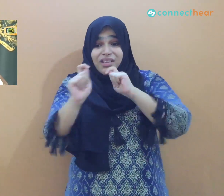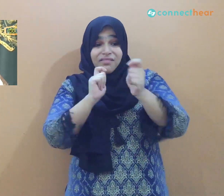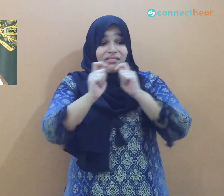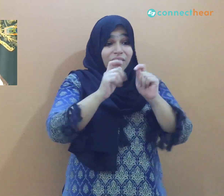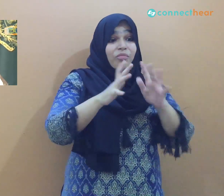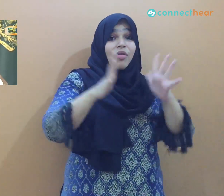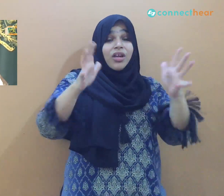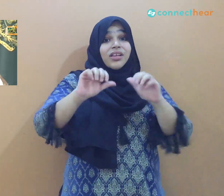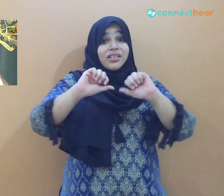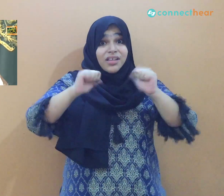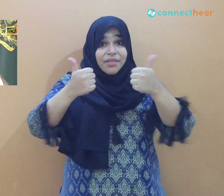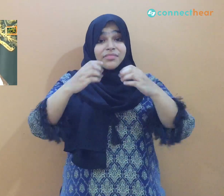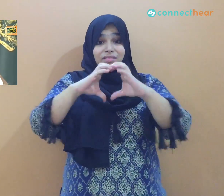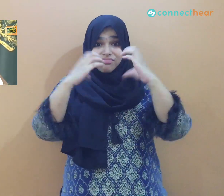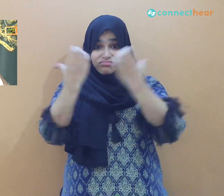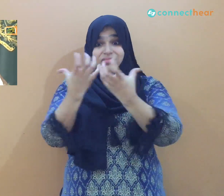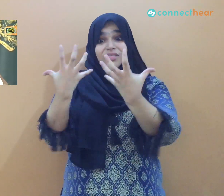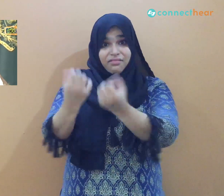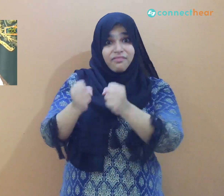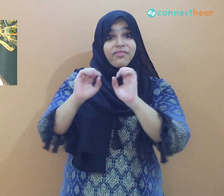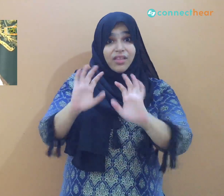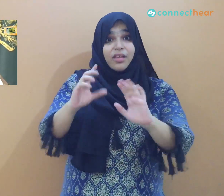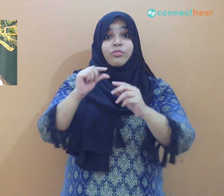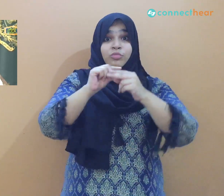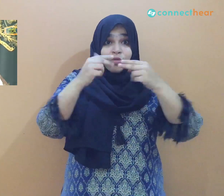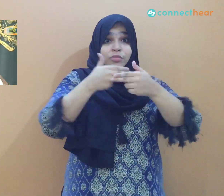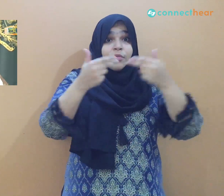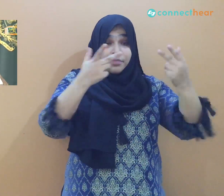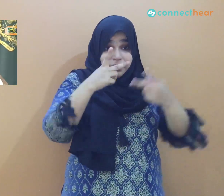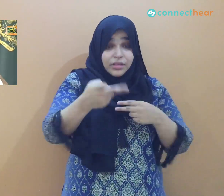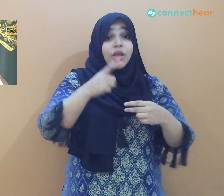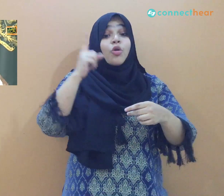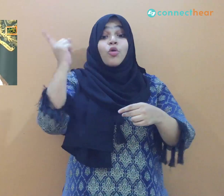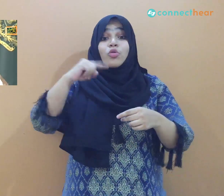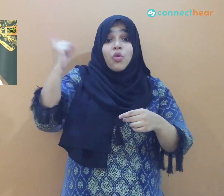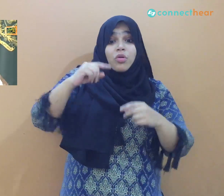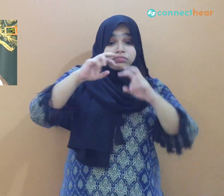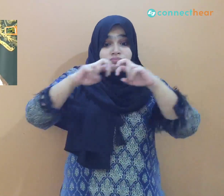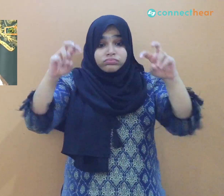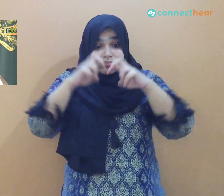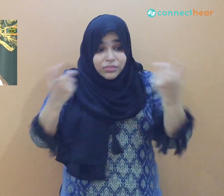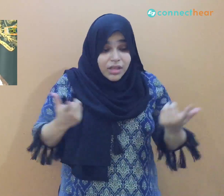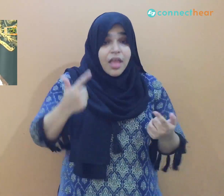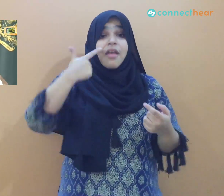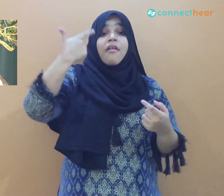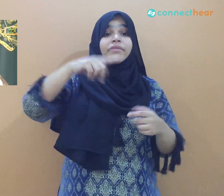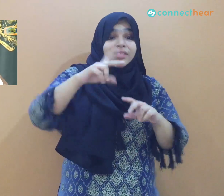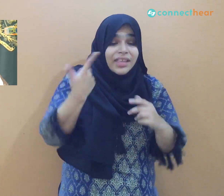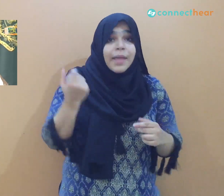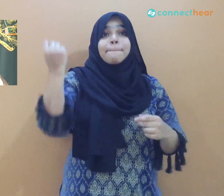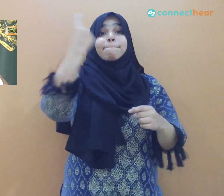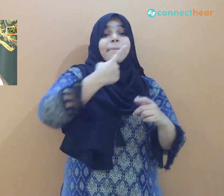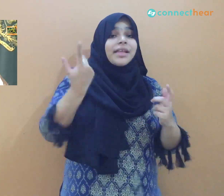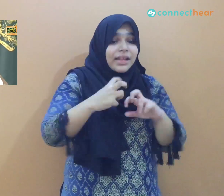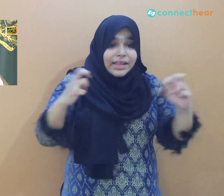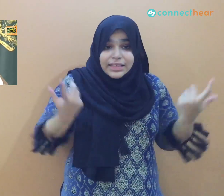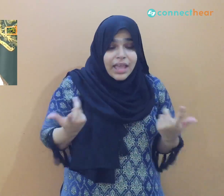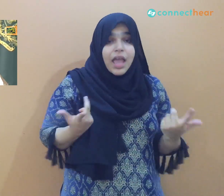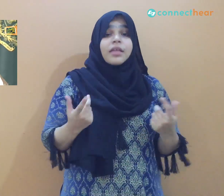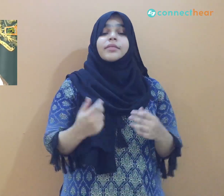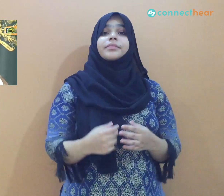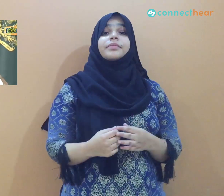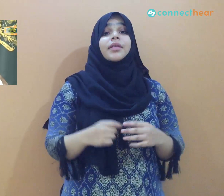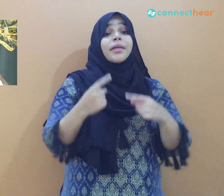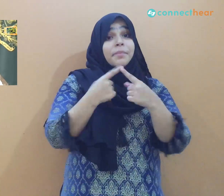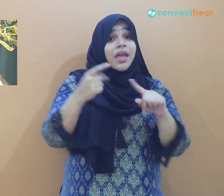بڑا کامیاب ادارہ ہے۔ میں اس کا بھی بتاؤں گا کہ ہماری اسیسمنٹس، ڈیلی اسیسمنٹس کیا ہیں، ہفتے کی کیا ہے، مہینے کی کیا ہے،